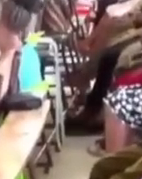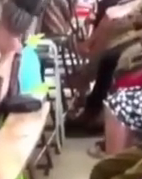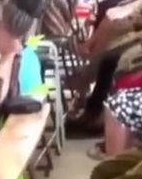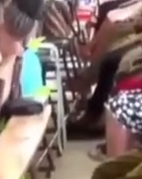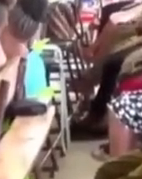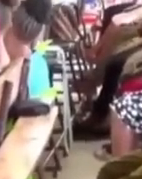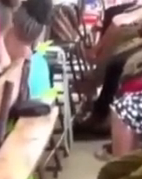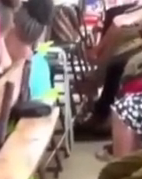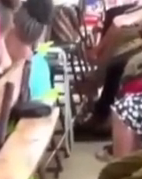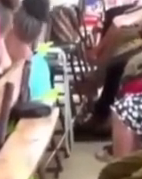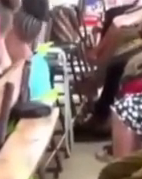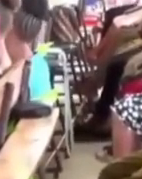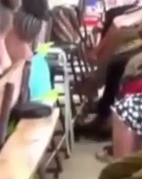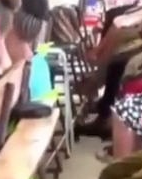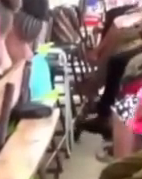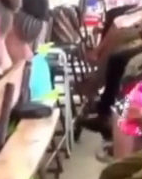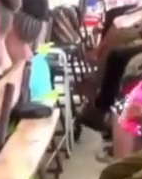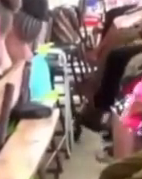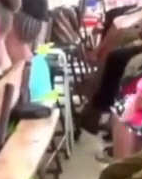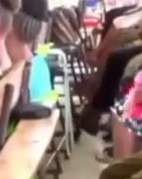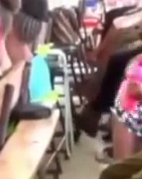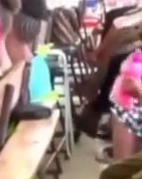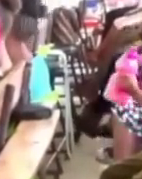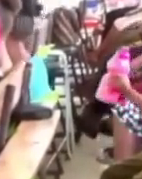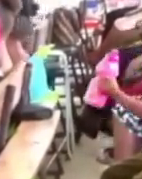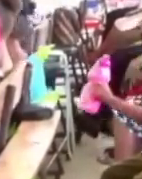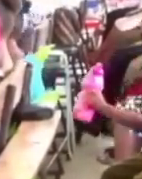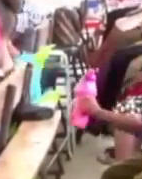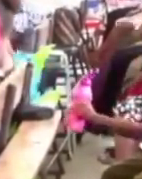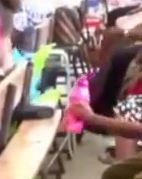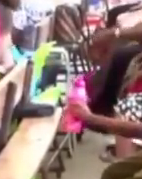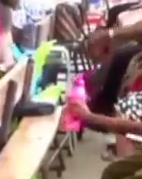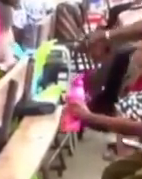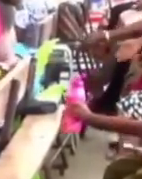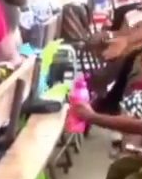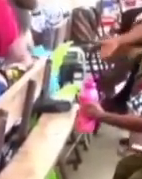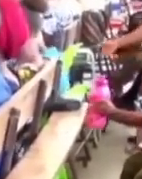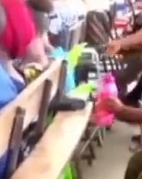Mungu atusaidie sana. Fungua kitabu cha Samueli.